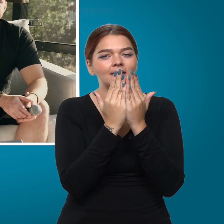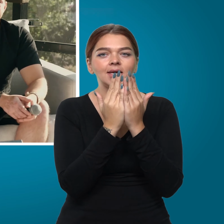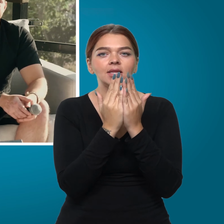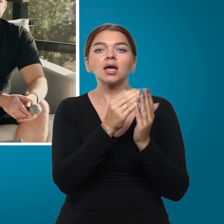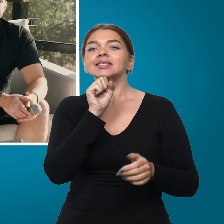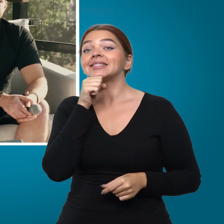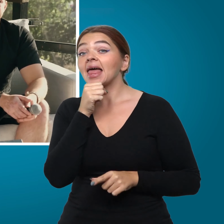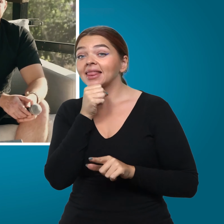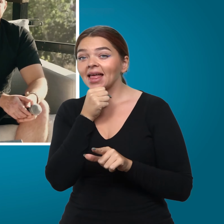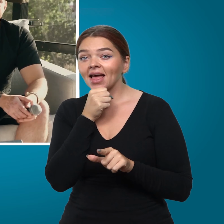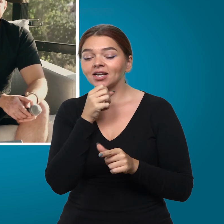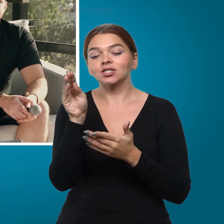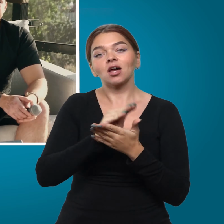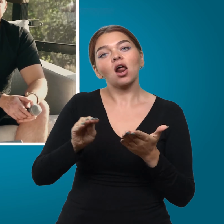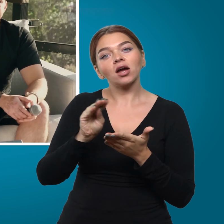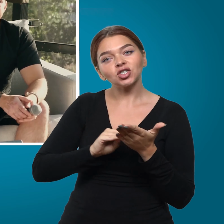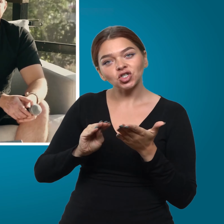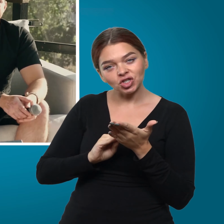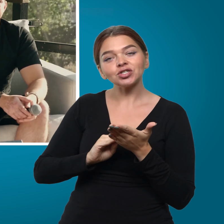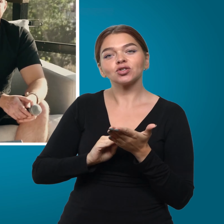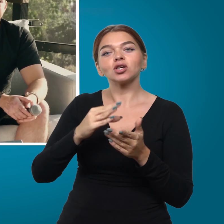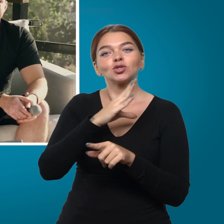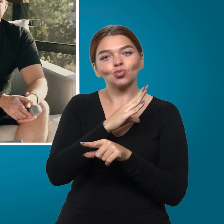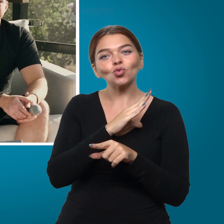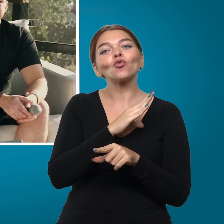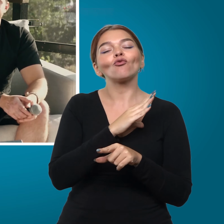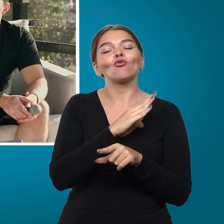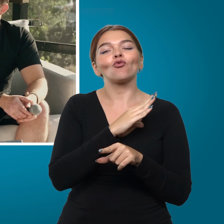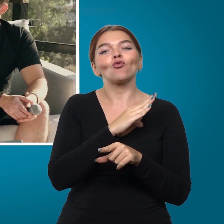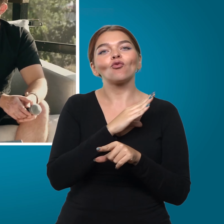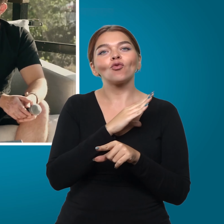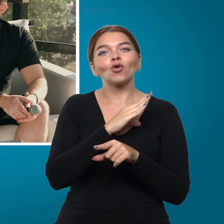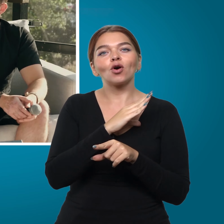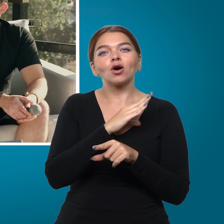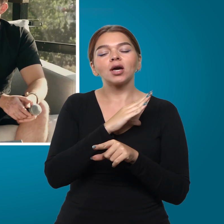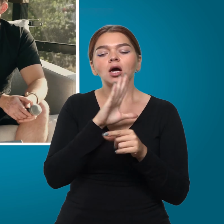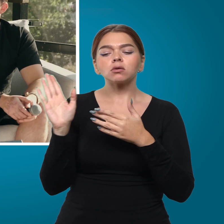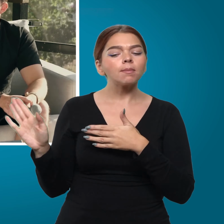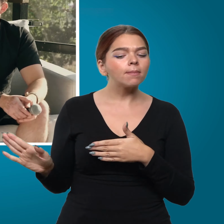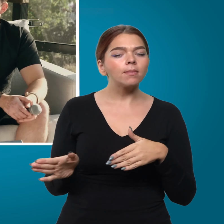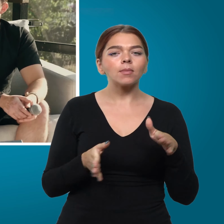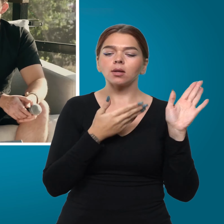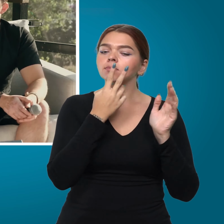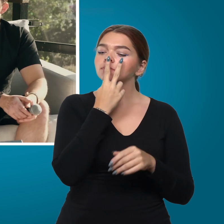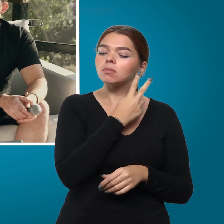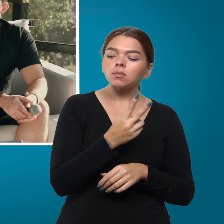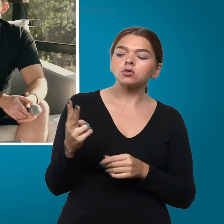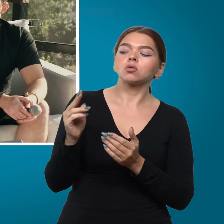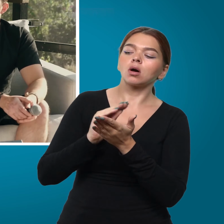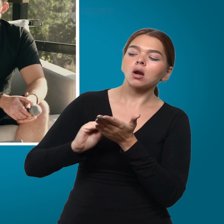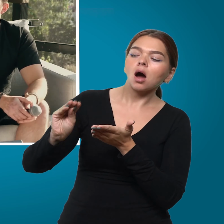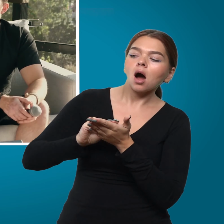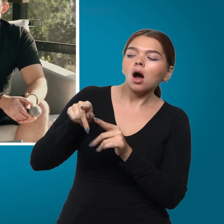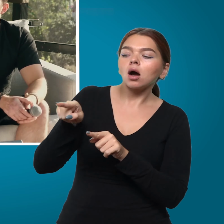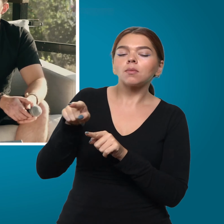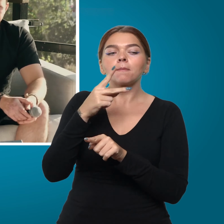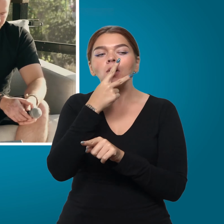šeimoje buvo daug skaitoma, kad mano amžiną atilsį senelis buvo rašytojas kraštotyrininkas ir visą laiką